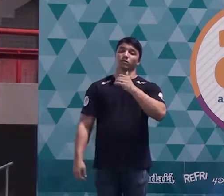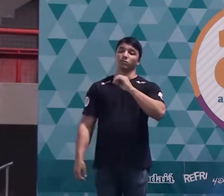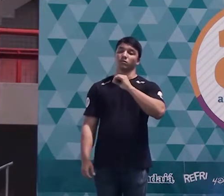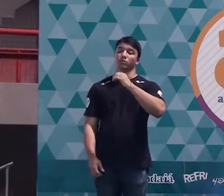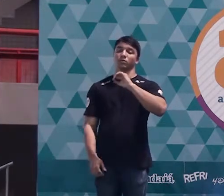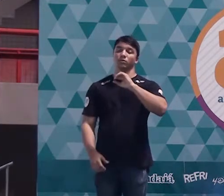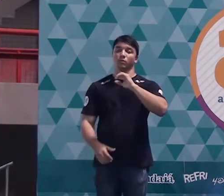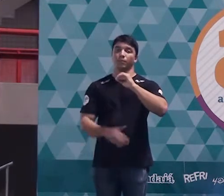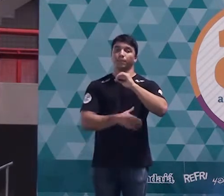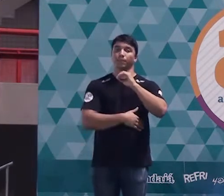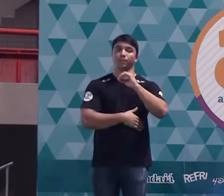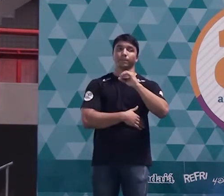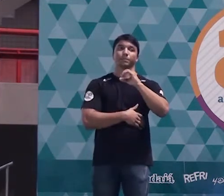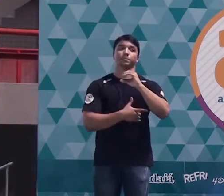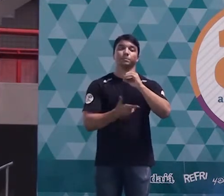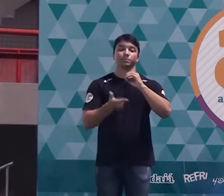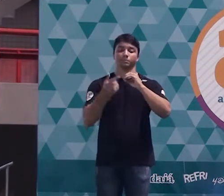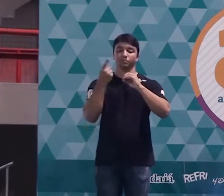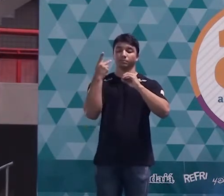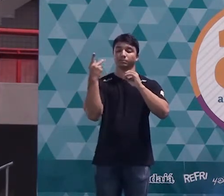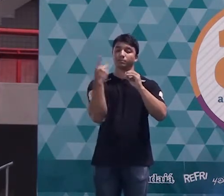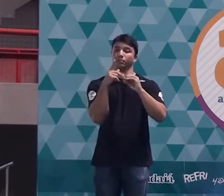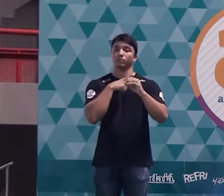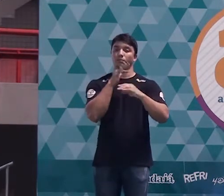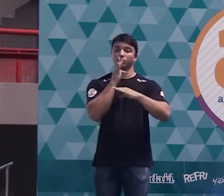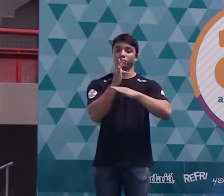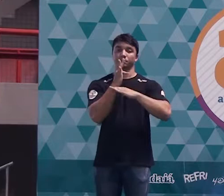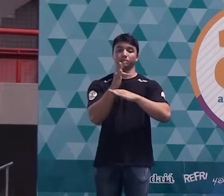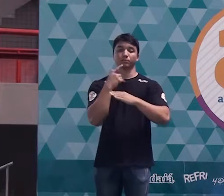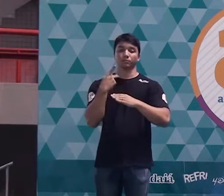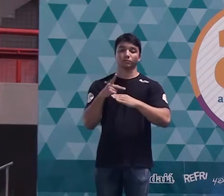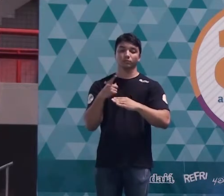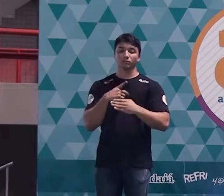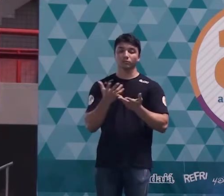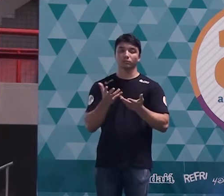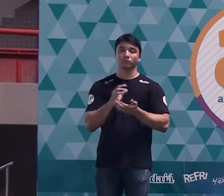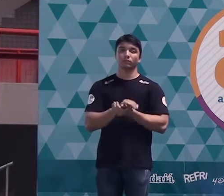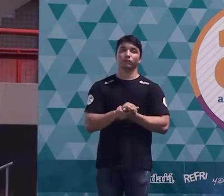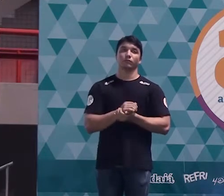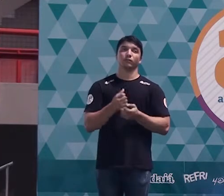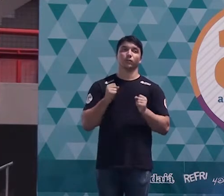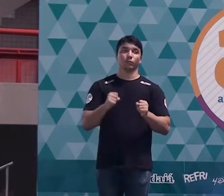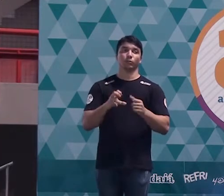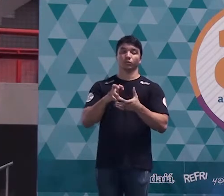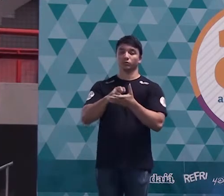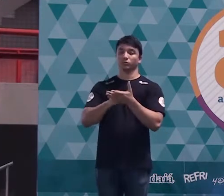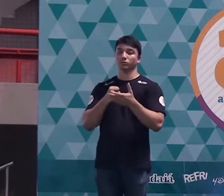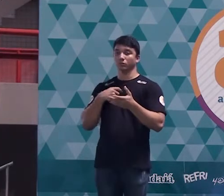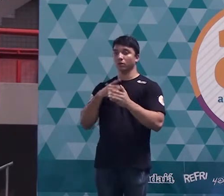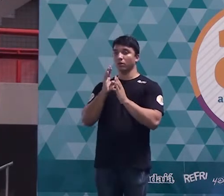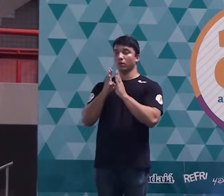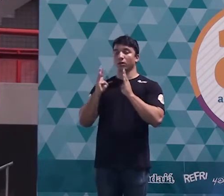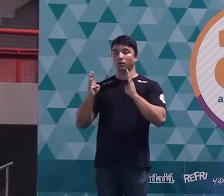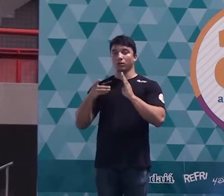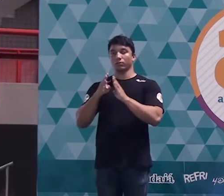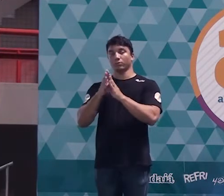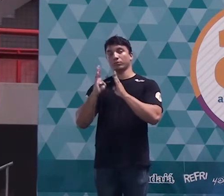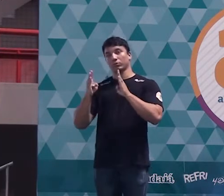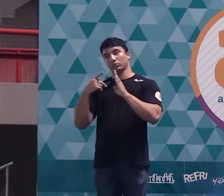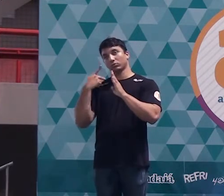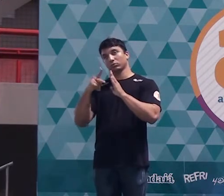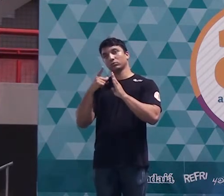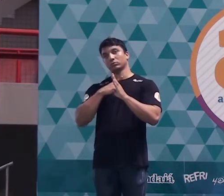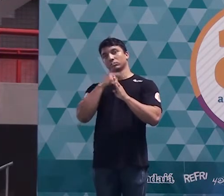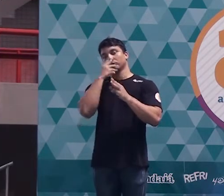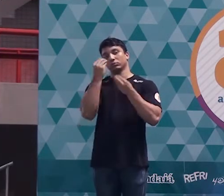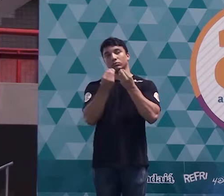10, que preza pela norma culta: já posso retirar livros da biblioteca?